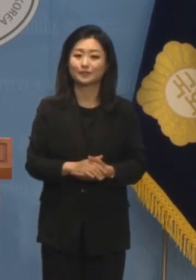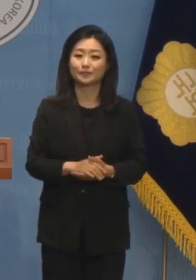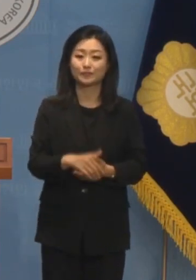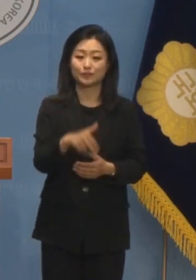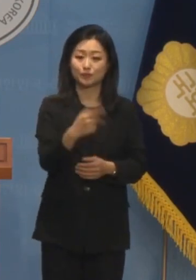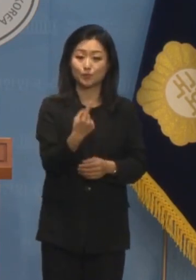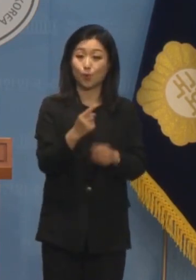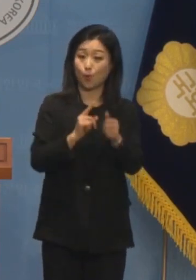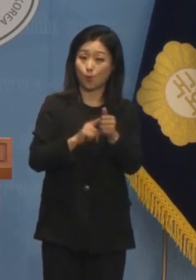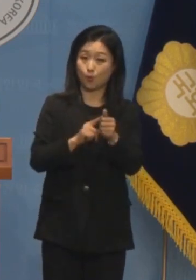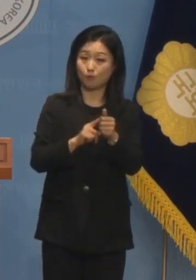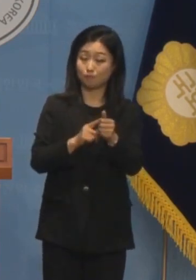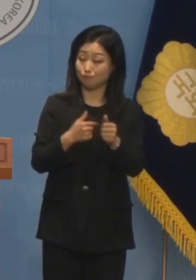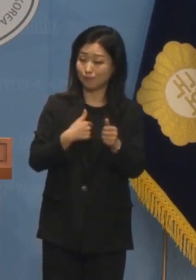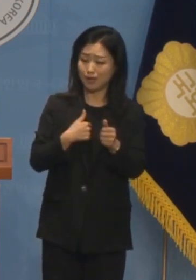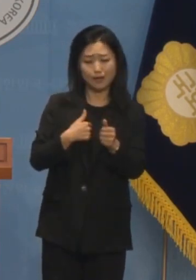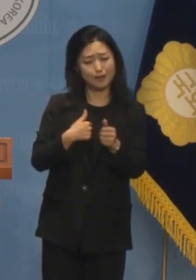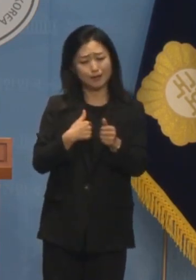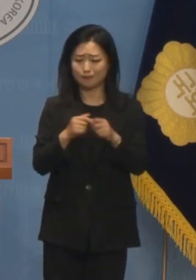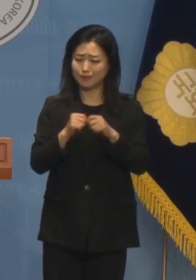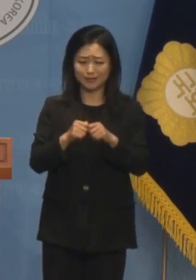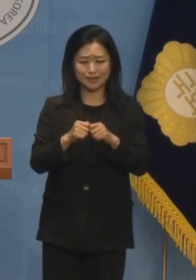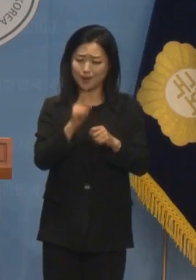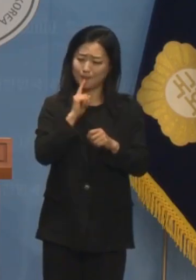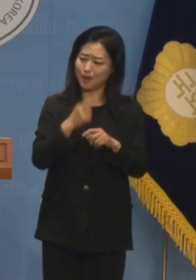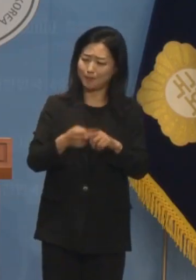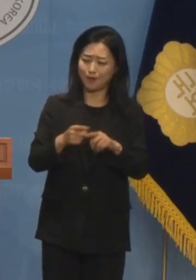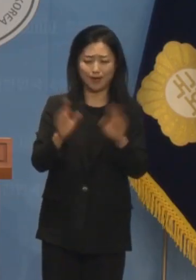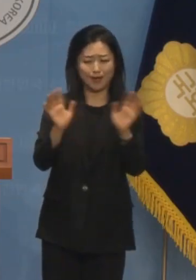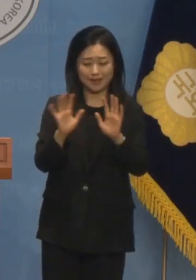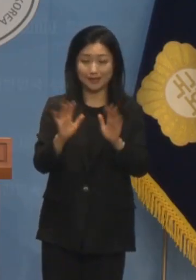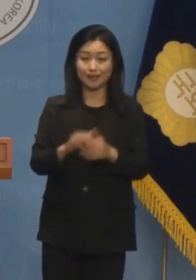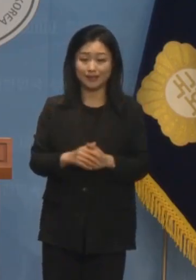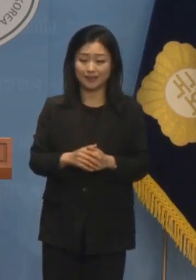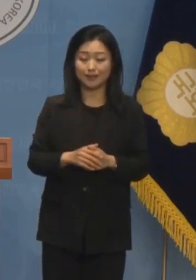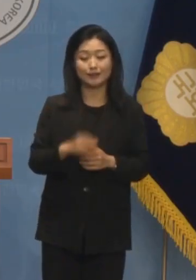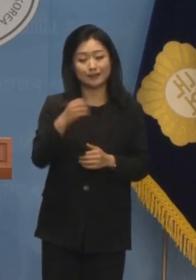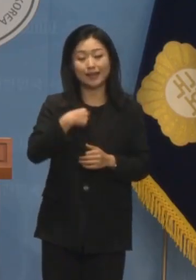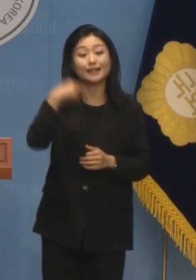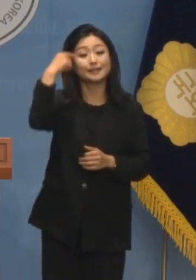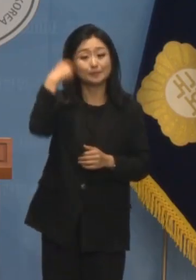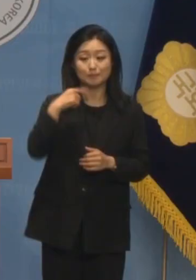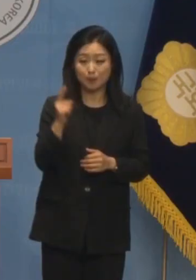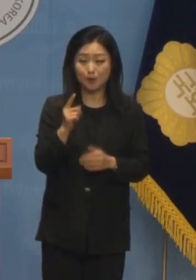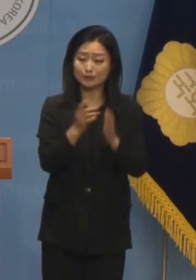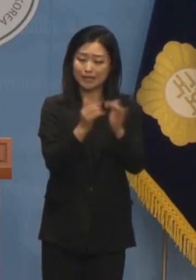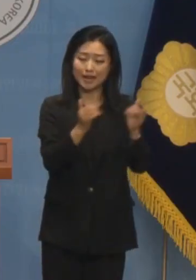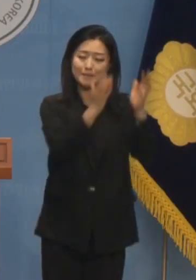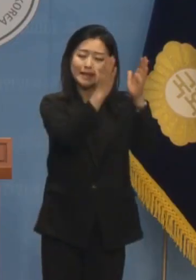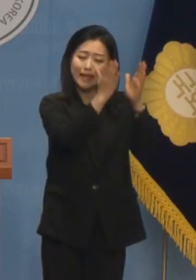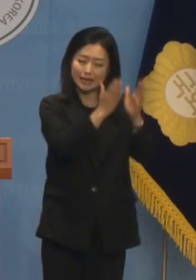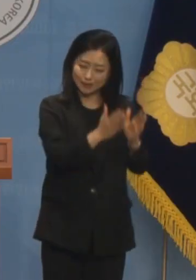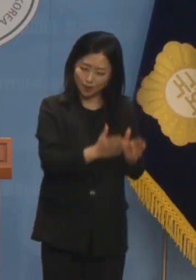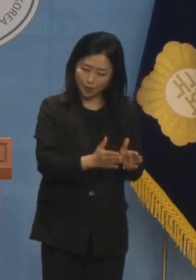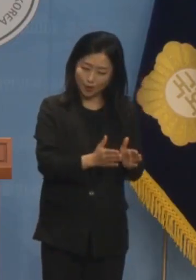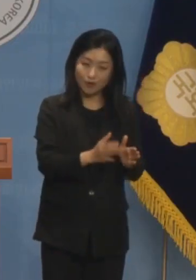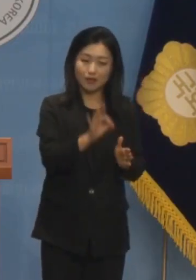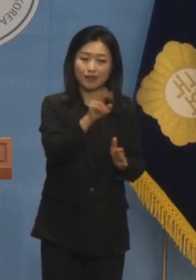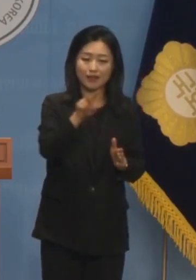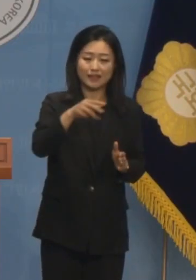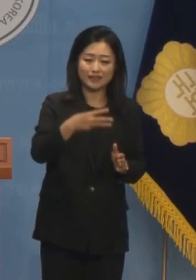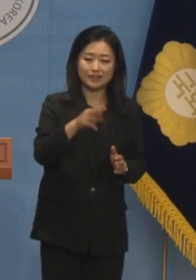조 대표는 저는 상세한 논평을 하기는 좀 그렇고 한마디 느낌은 사람이 좀 얇더만요.